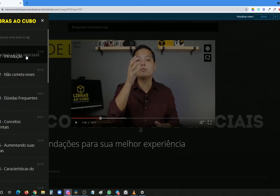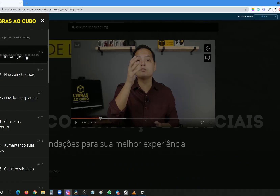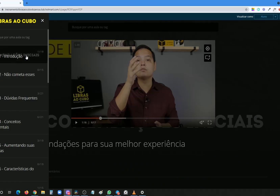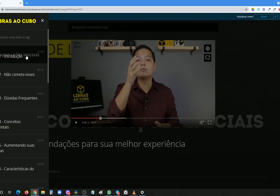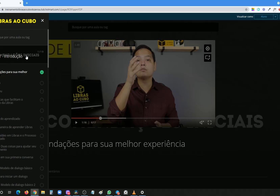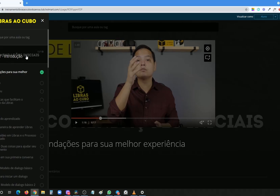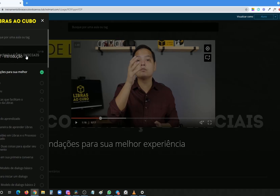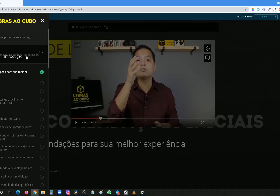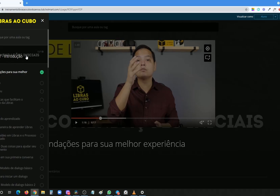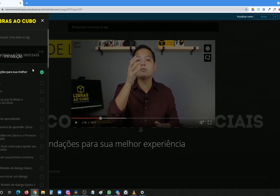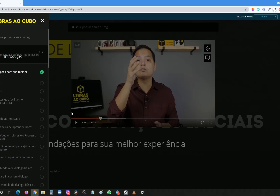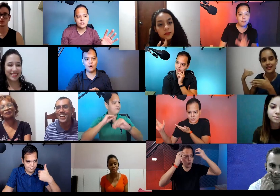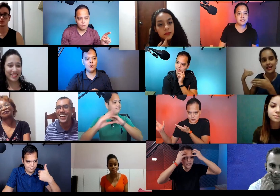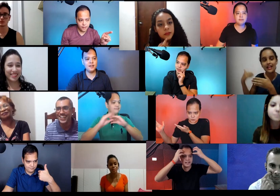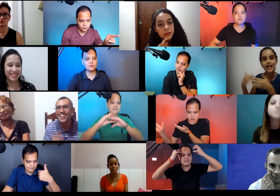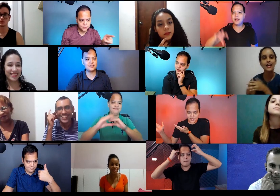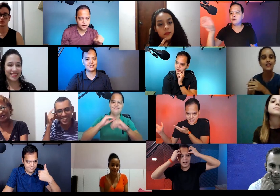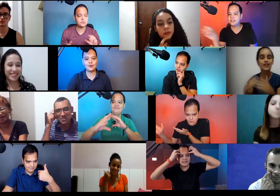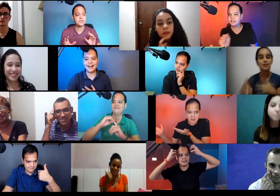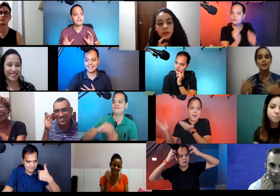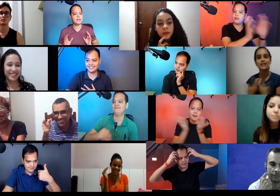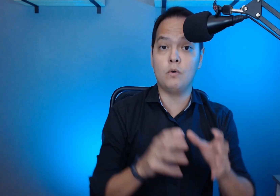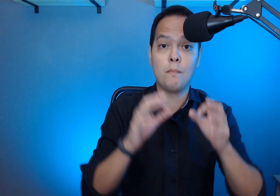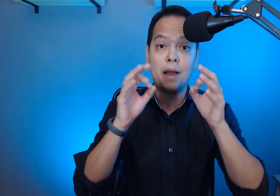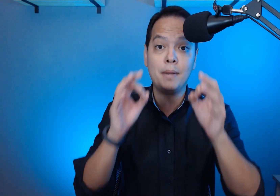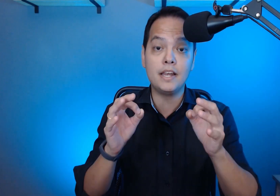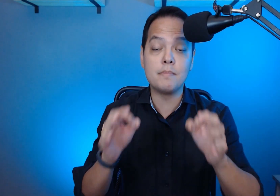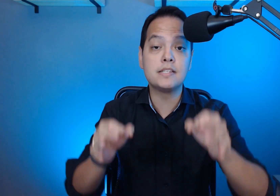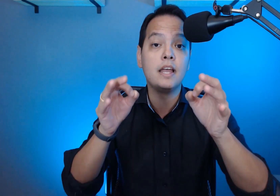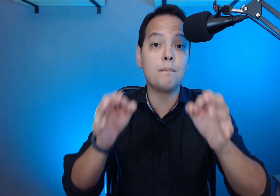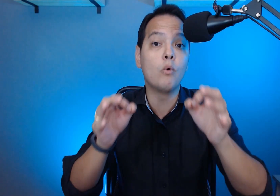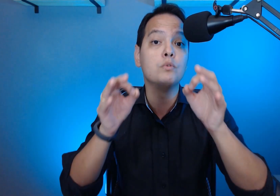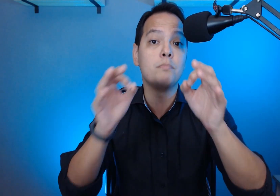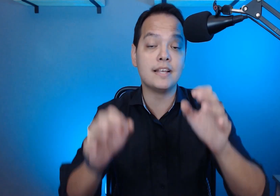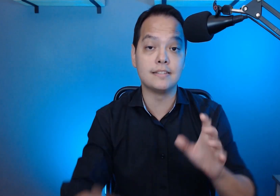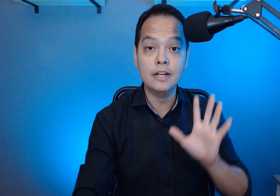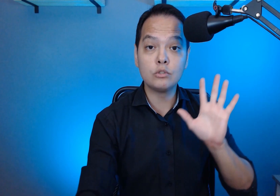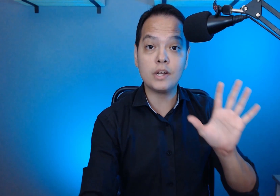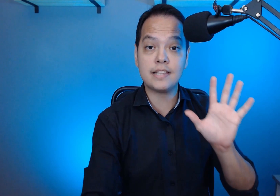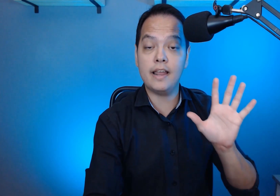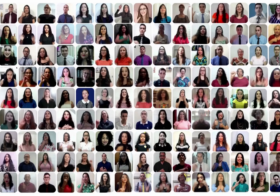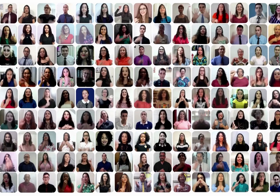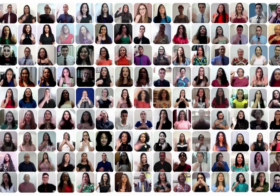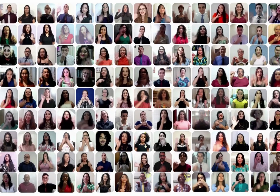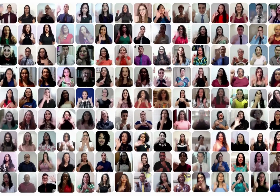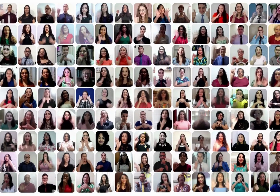de 200 aulas, mentorias ao vivo e salas de conversação para aprender Libras em poucos meses. Toda essa galera que você está vendo aí